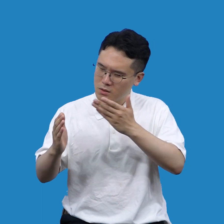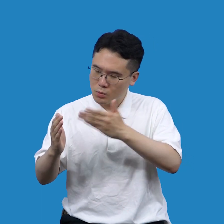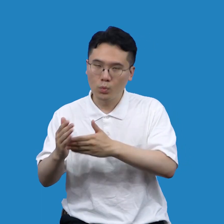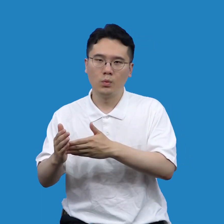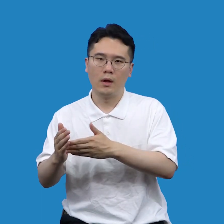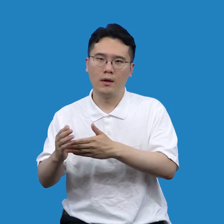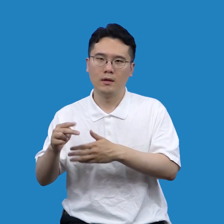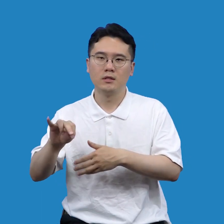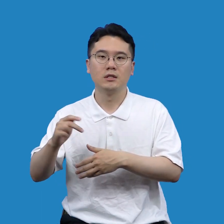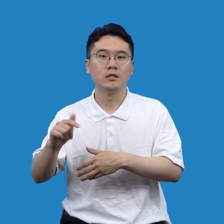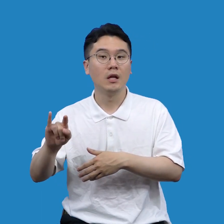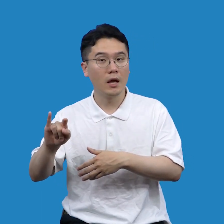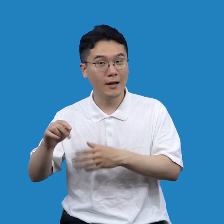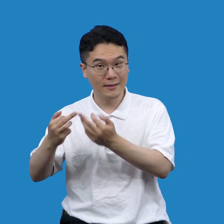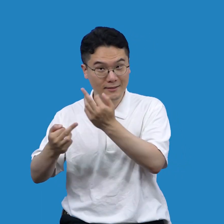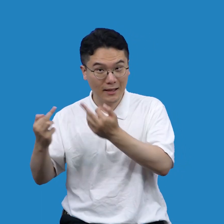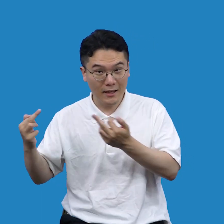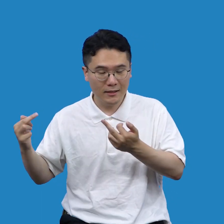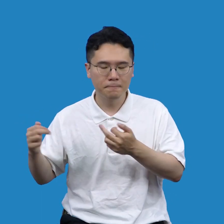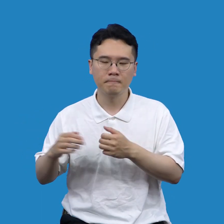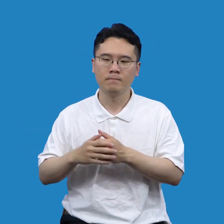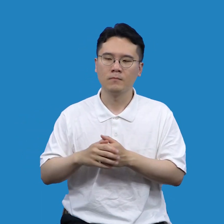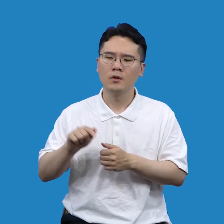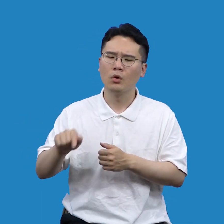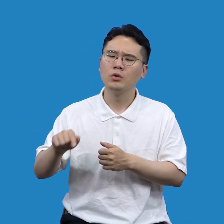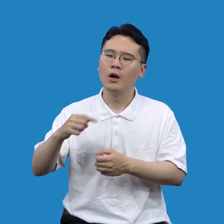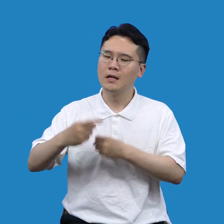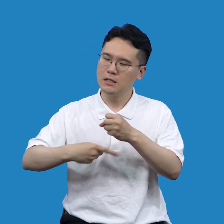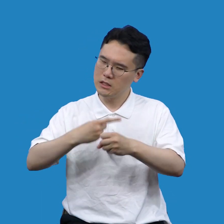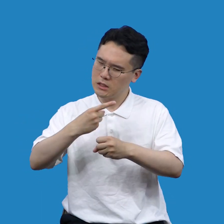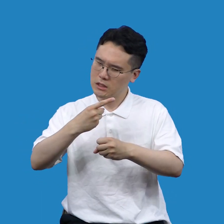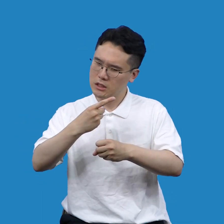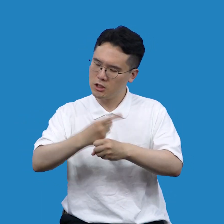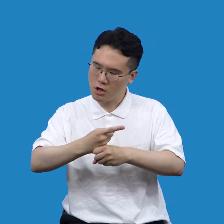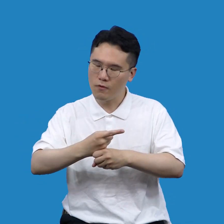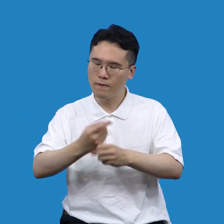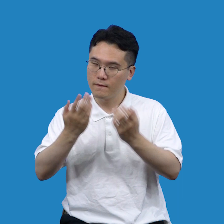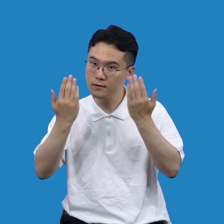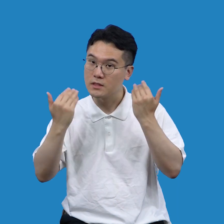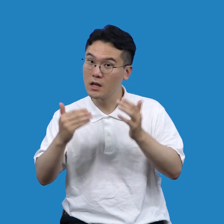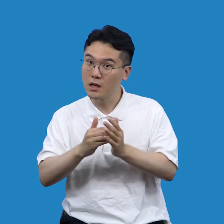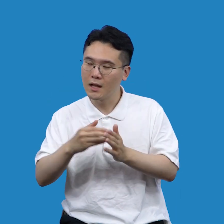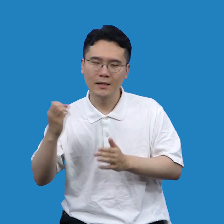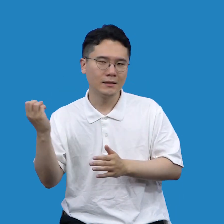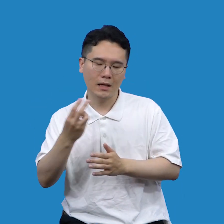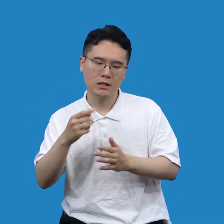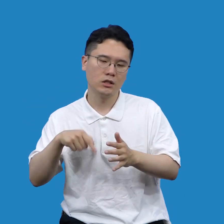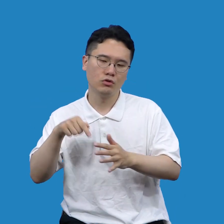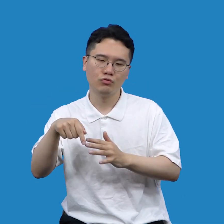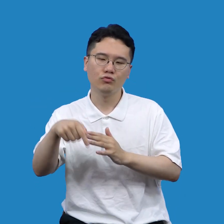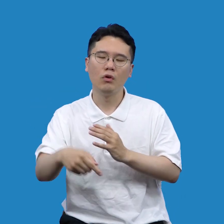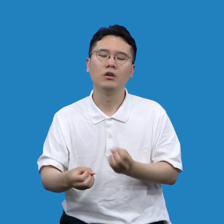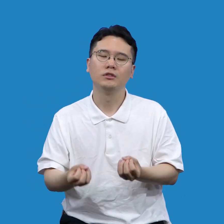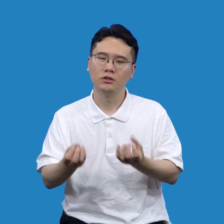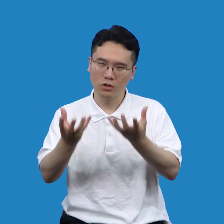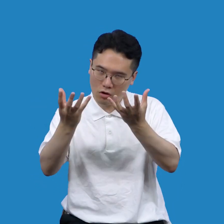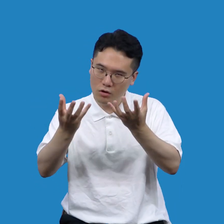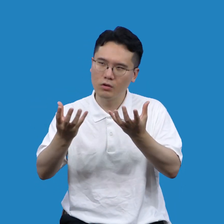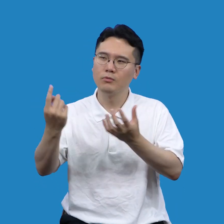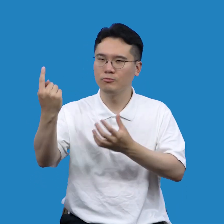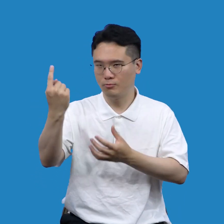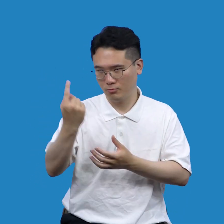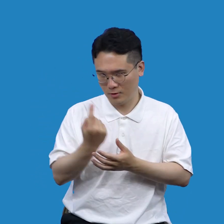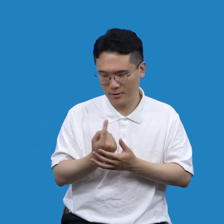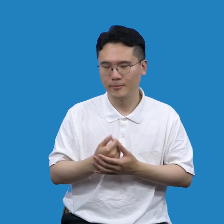1년 가까운 시간이 지나가자 다시 유월절이 돌아오는 것입니다. 이제 그들은 시내산에부터 시작해서